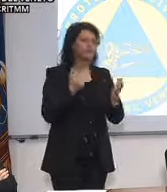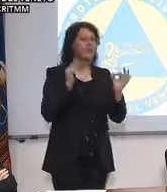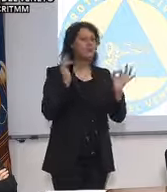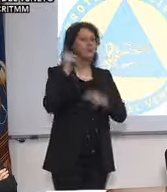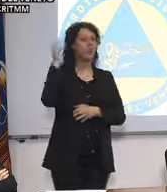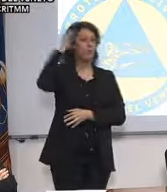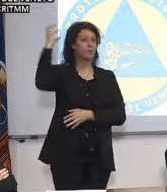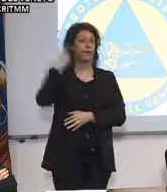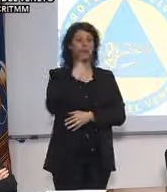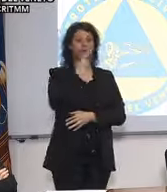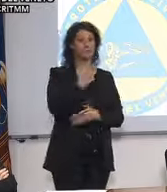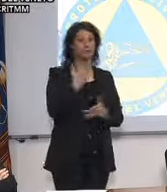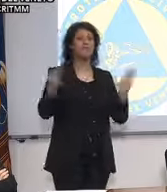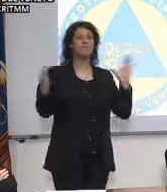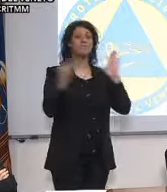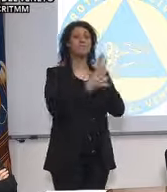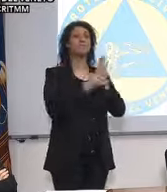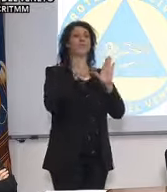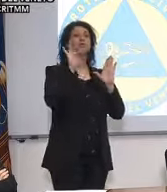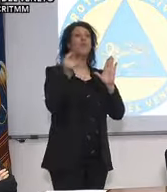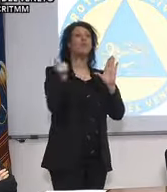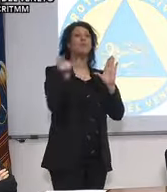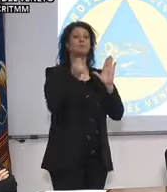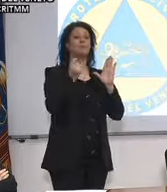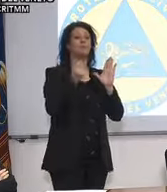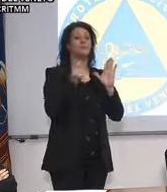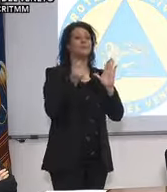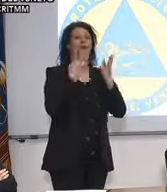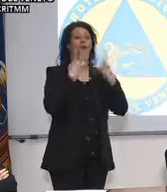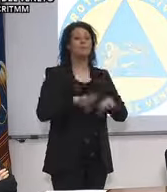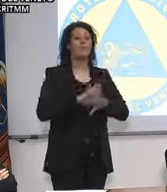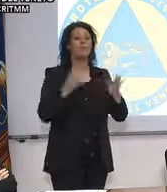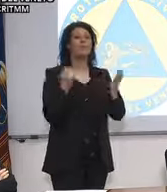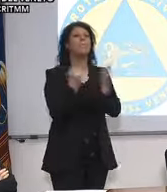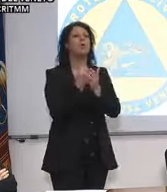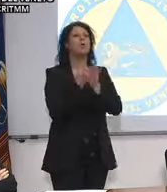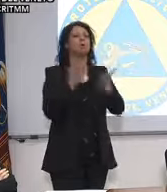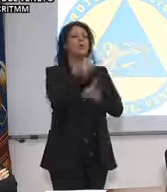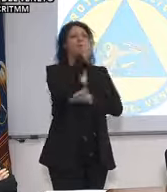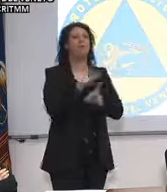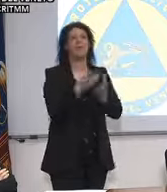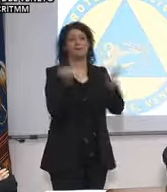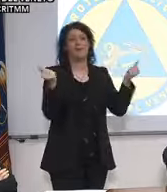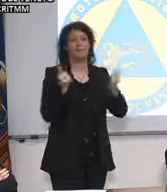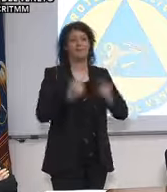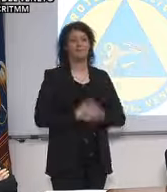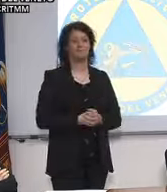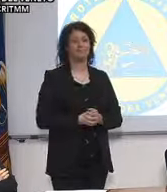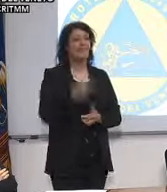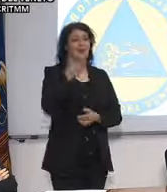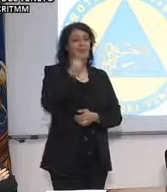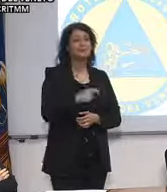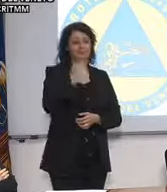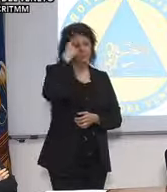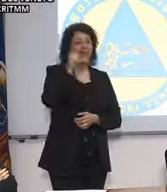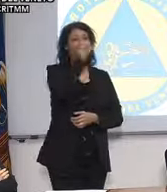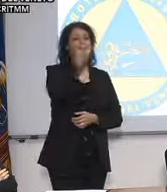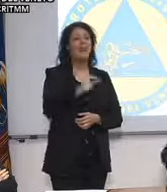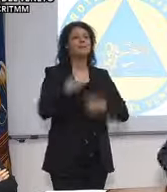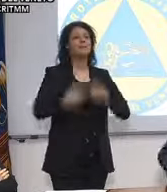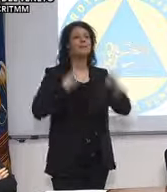il prezzo, tutta la produzione nazionale sparisce. Sparita. Perché penso sia il costo di produzione in Italia 50